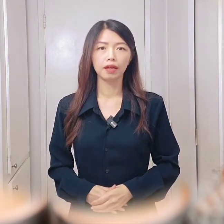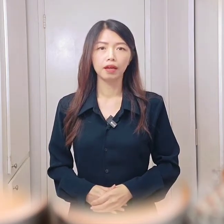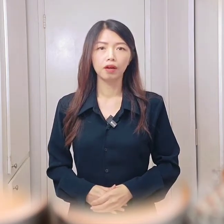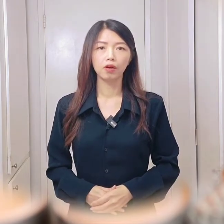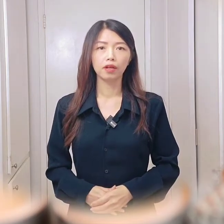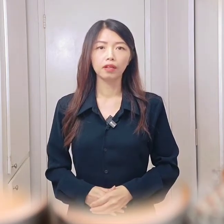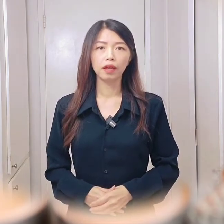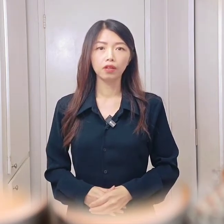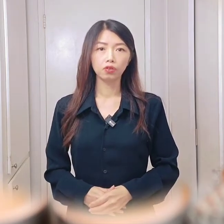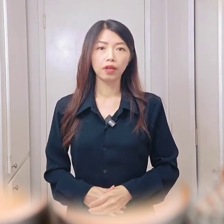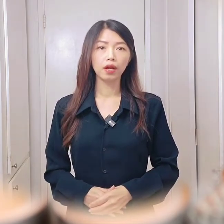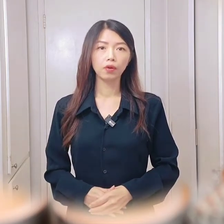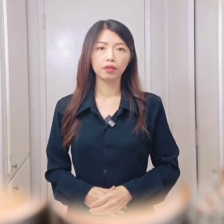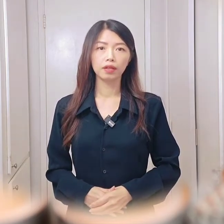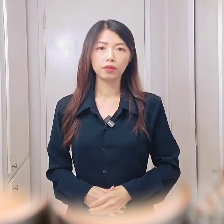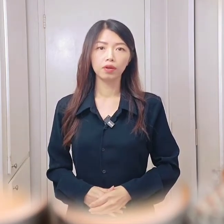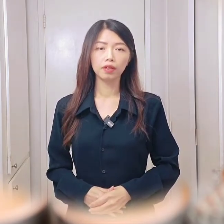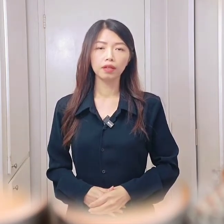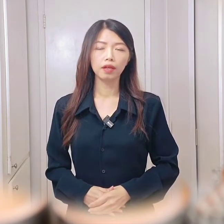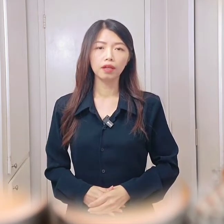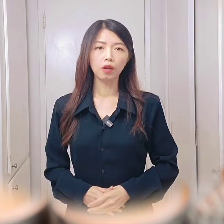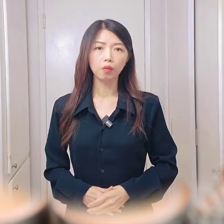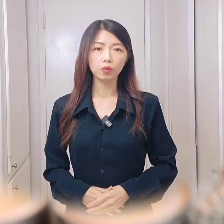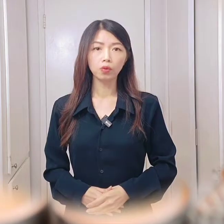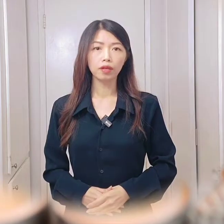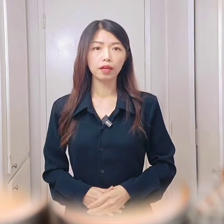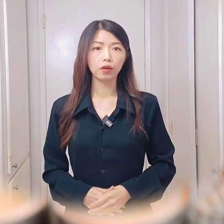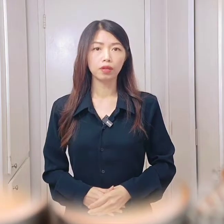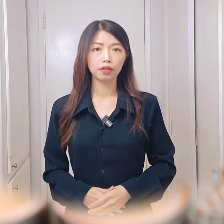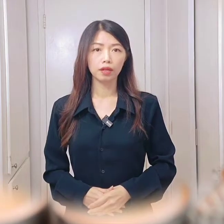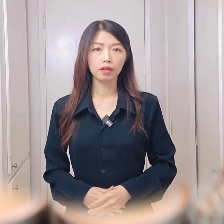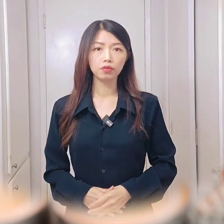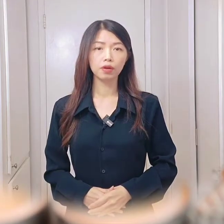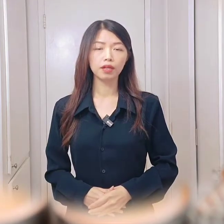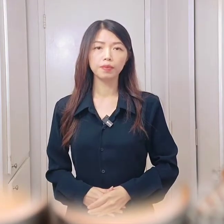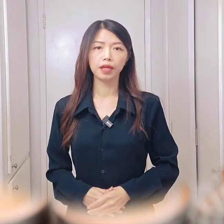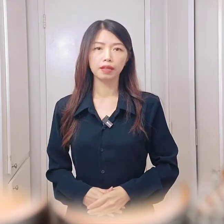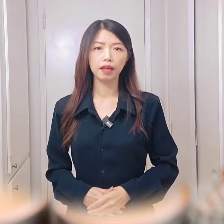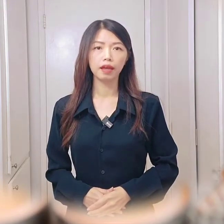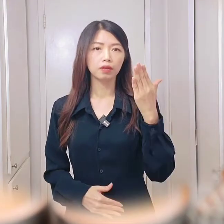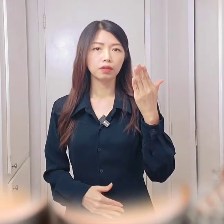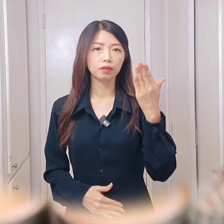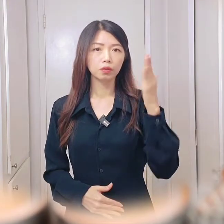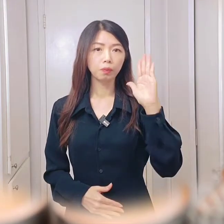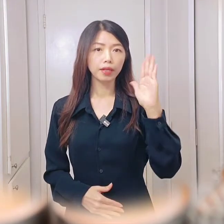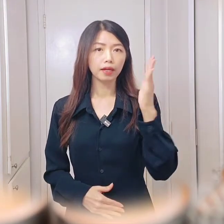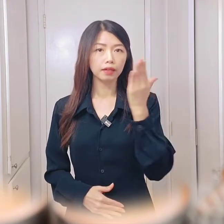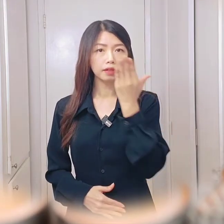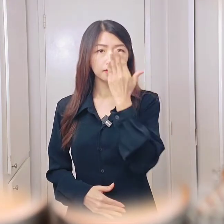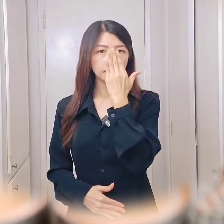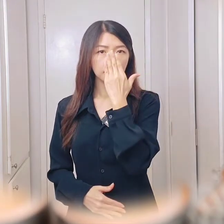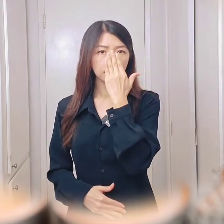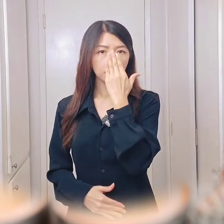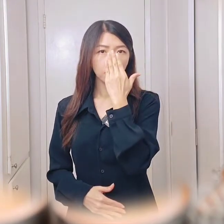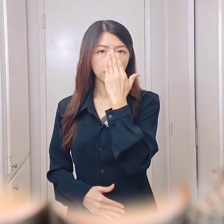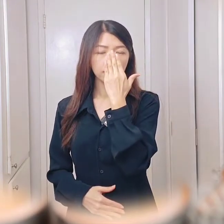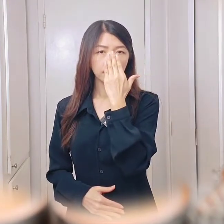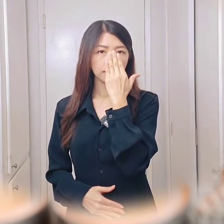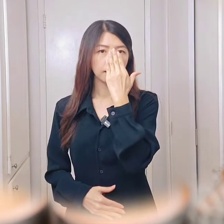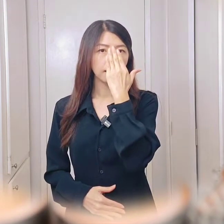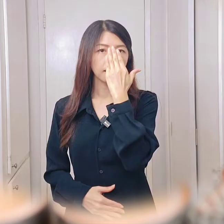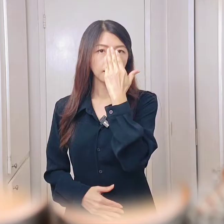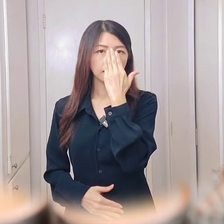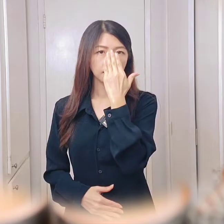베들레헴에 일단 유대라고 한 뜻의 수어는 겸손하다라고 한 뜻의 수어를 하시면 되는데 손바닥을